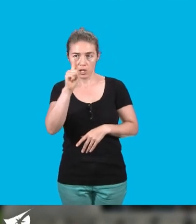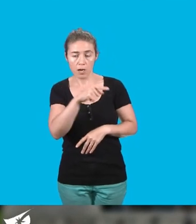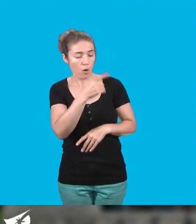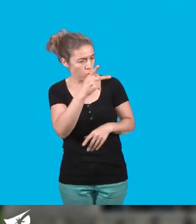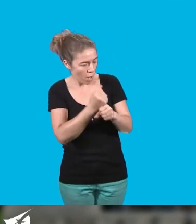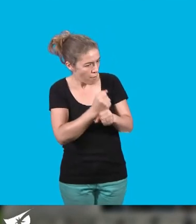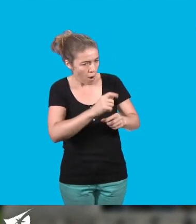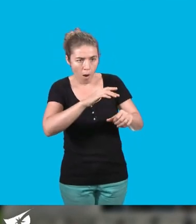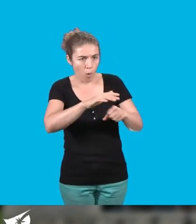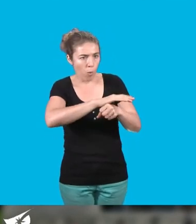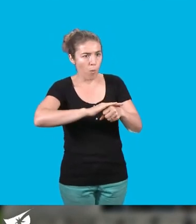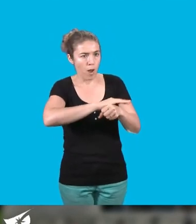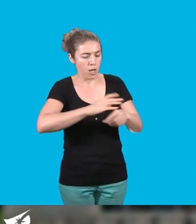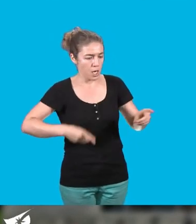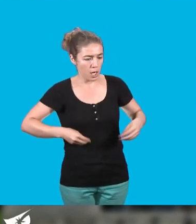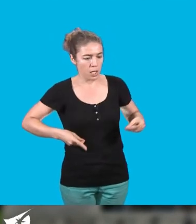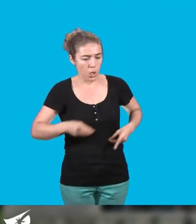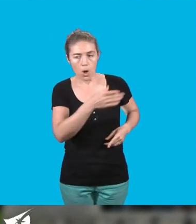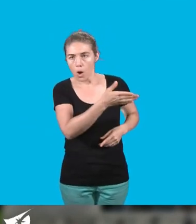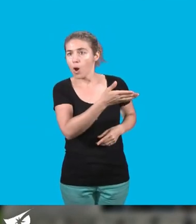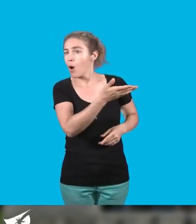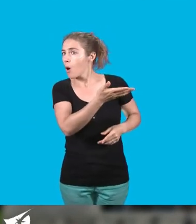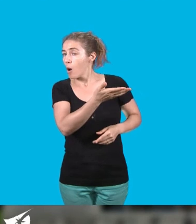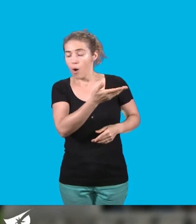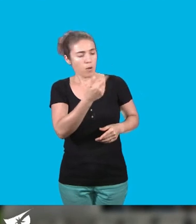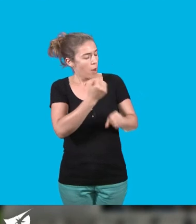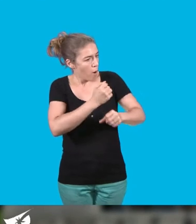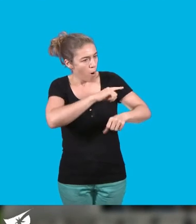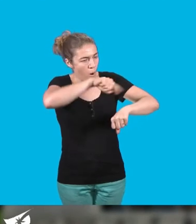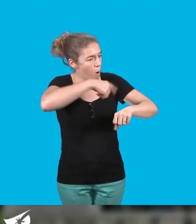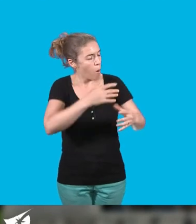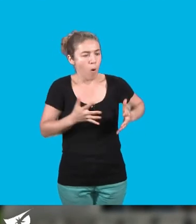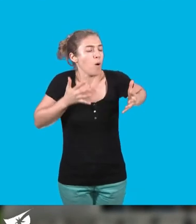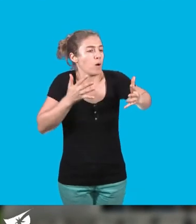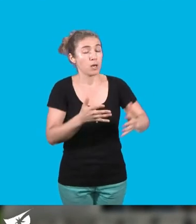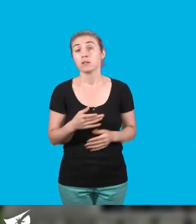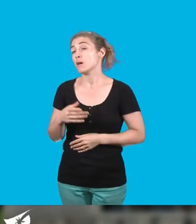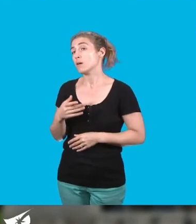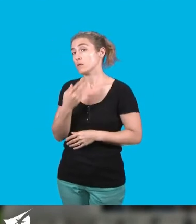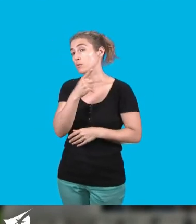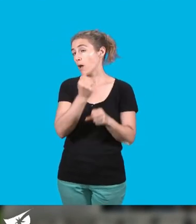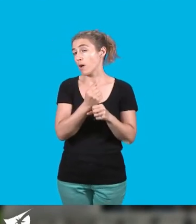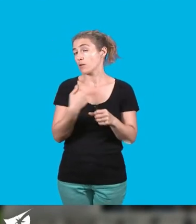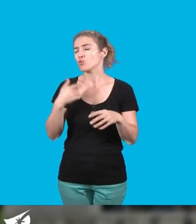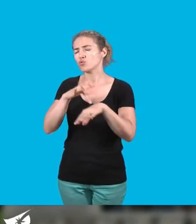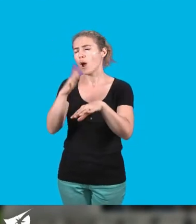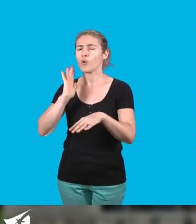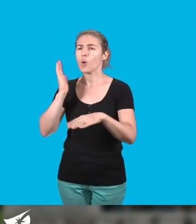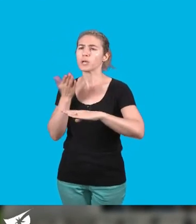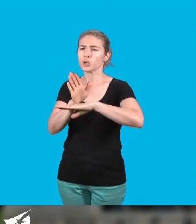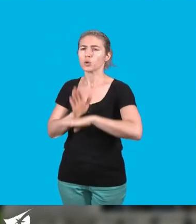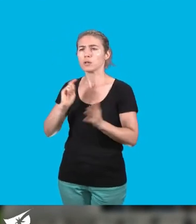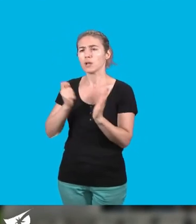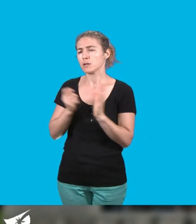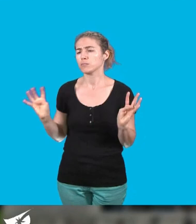je le disais, de longue haleine, que j'ai eu d'ailleurs l'occasion de vous présenter, mes chers collègues, dans différents cadres collectifs de